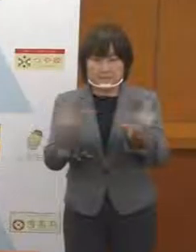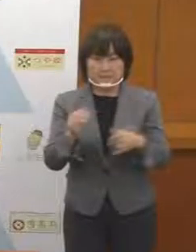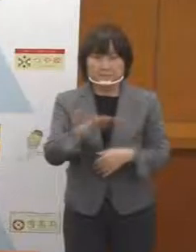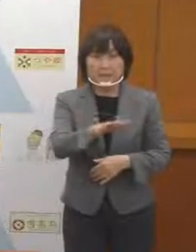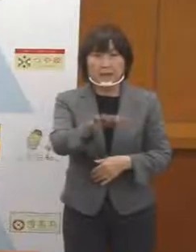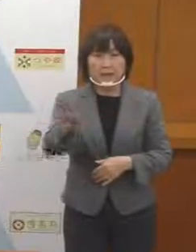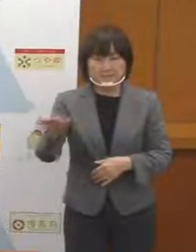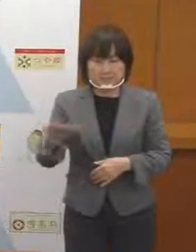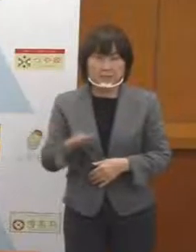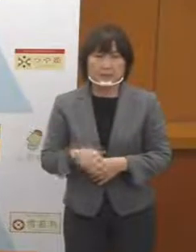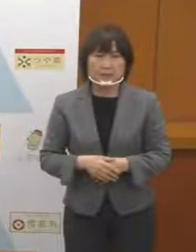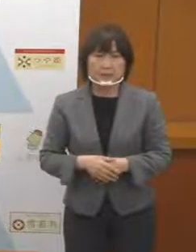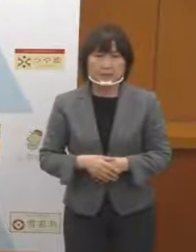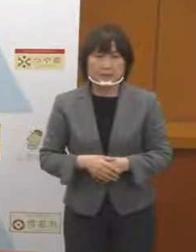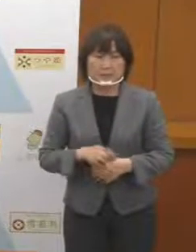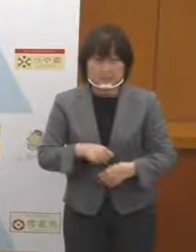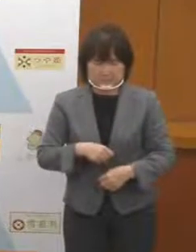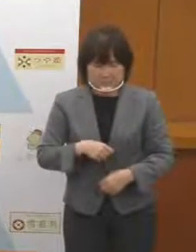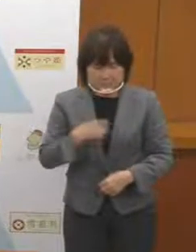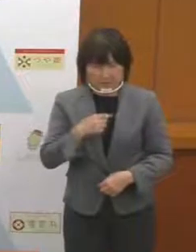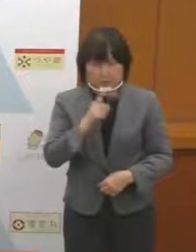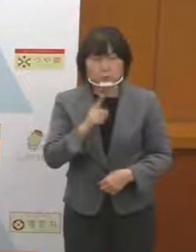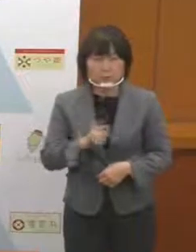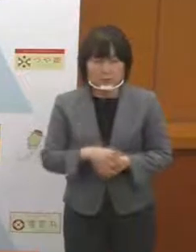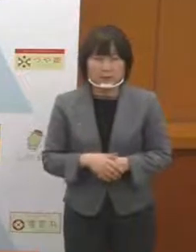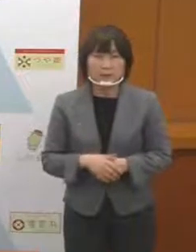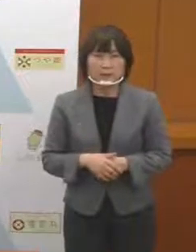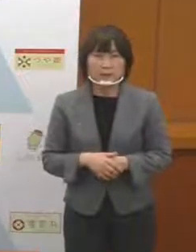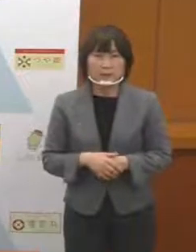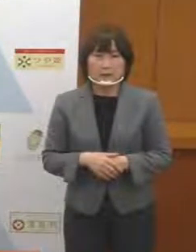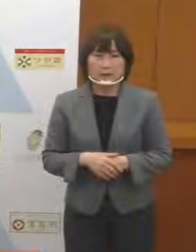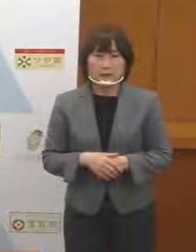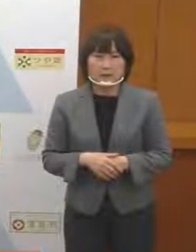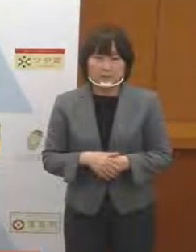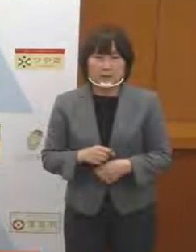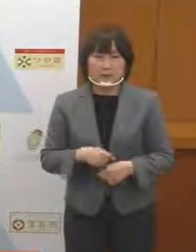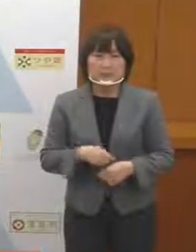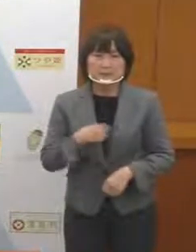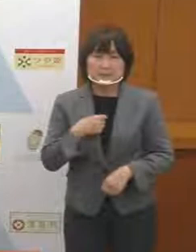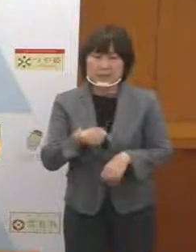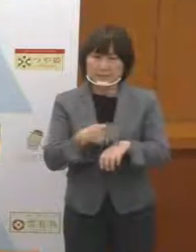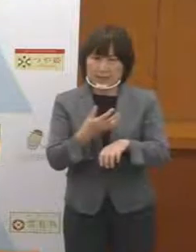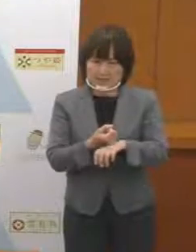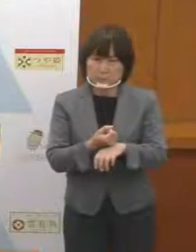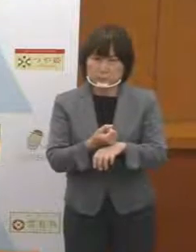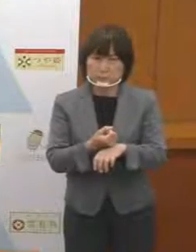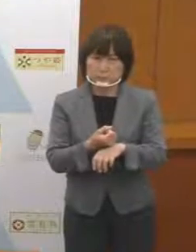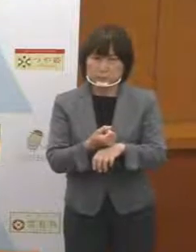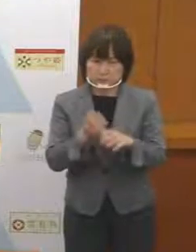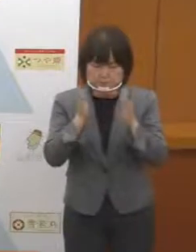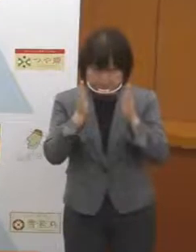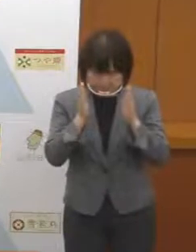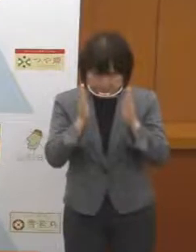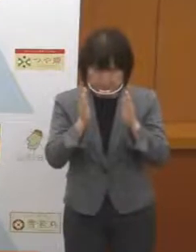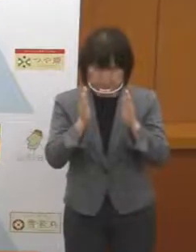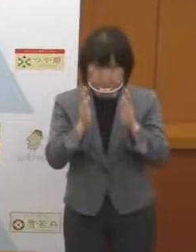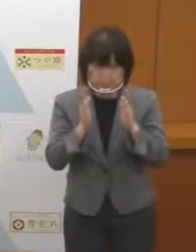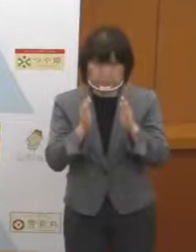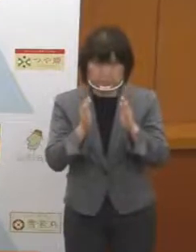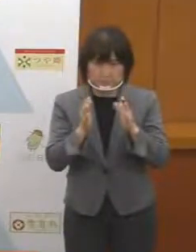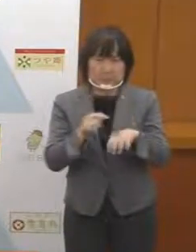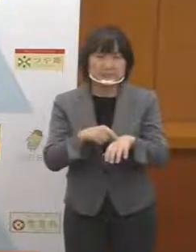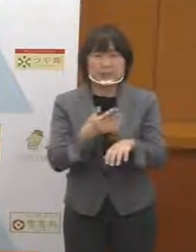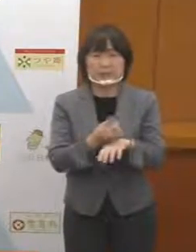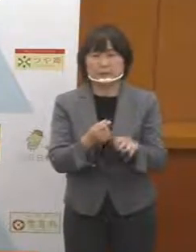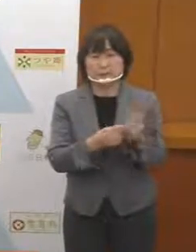皆さんの誠実さといいますかその真面目さ謹厳実直と言われておりますけれど